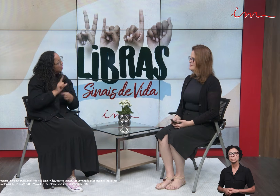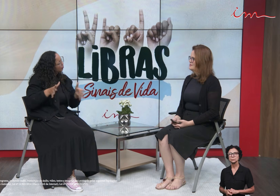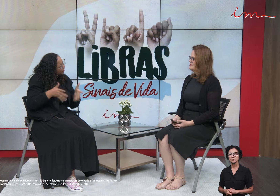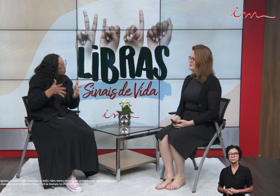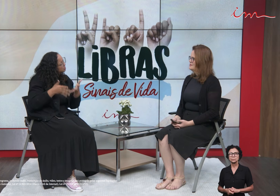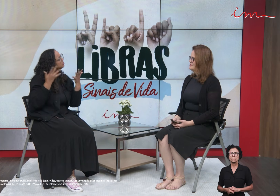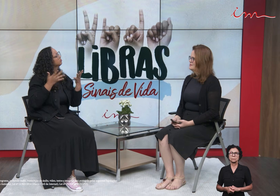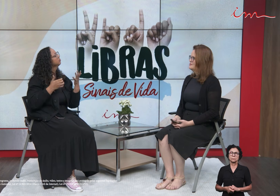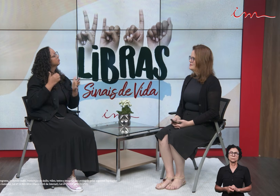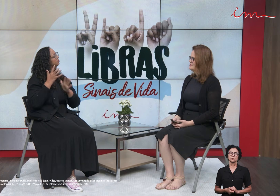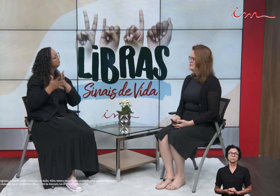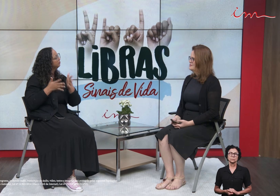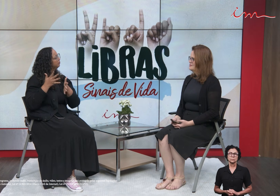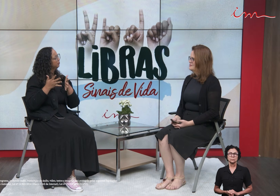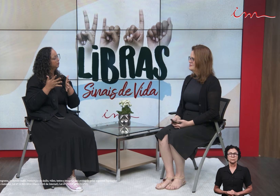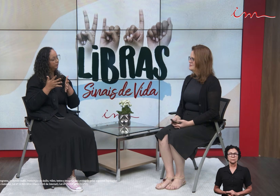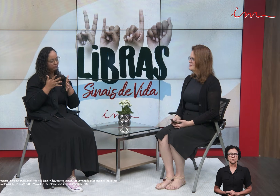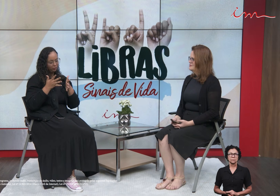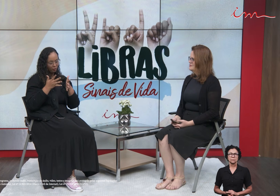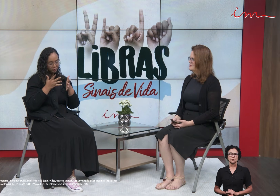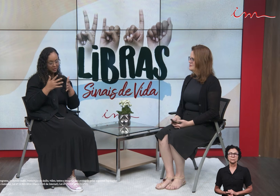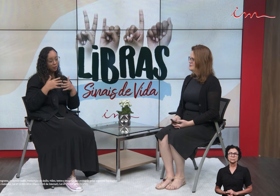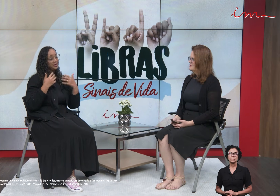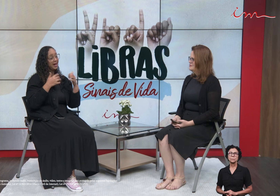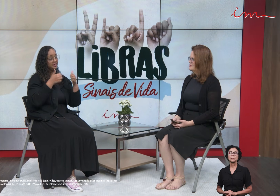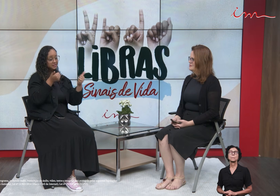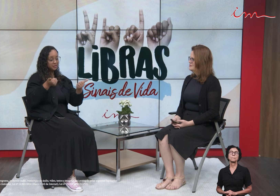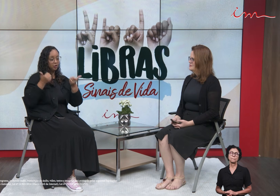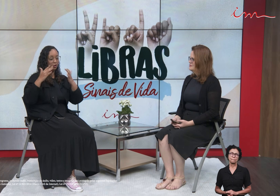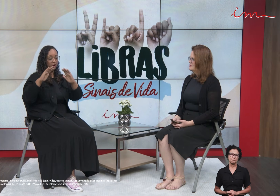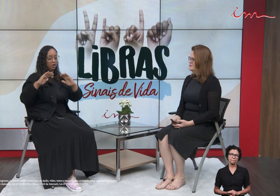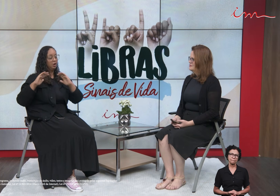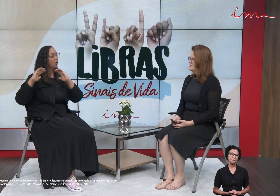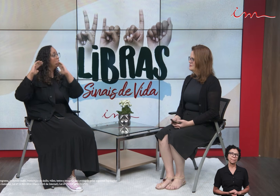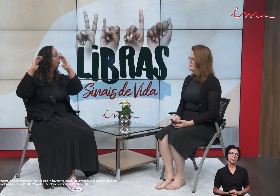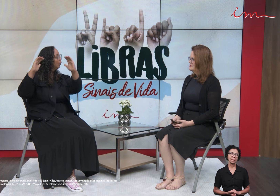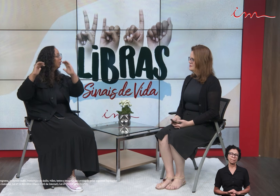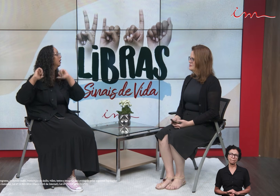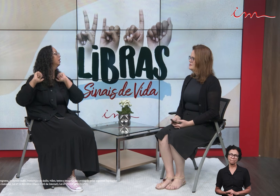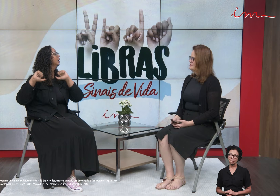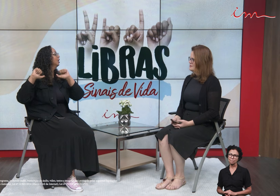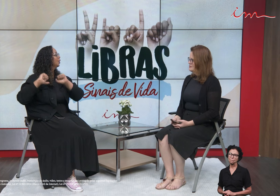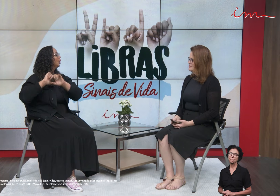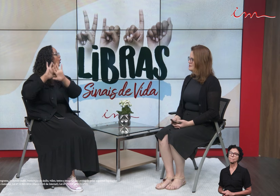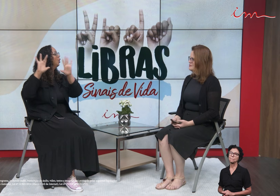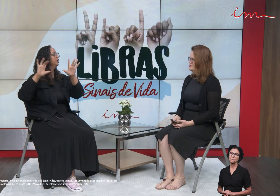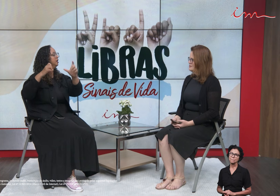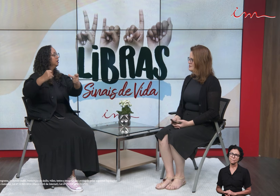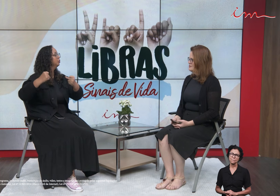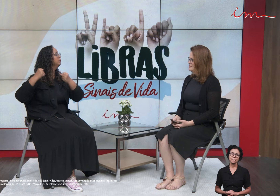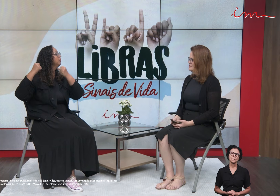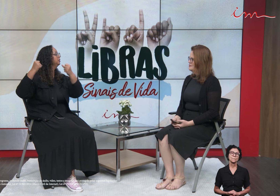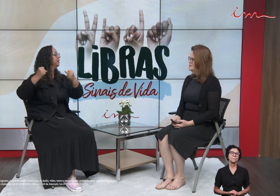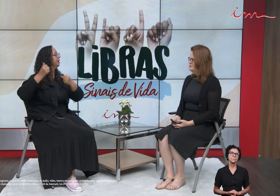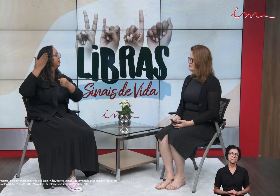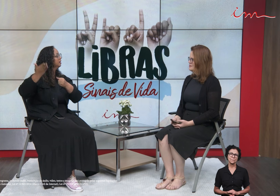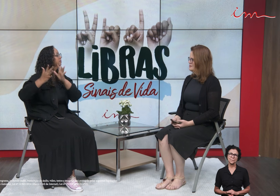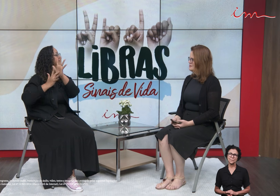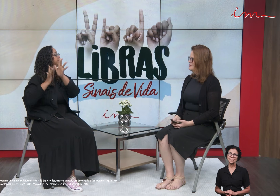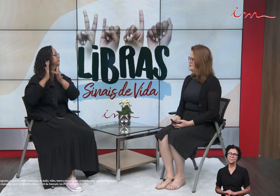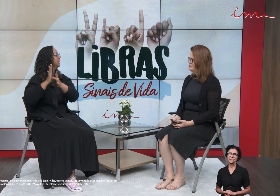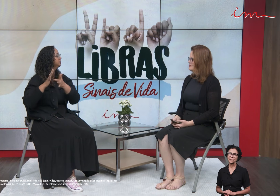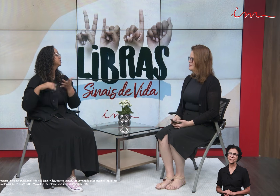assim não, vamos louvar o Senhor". E aí sim, ó, honra, glória, o